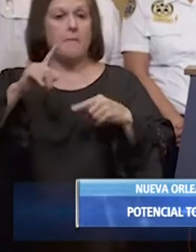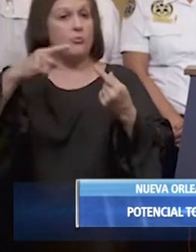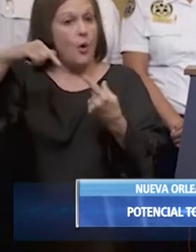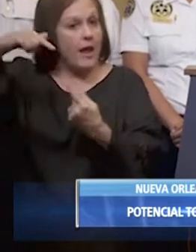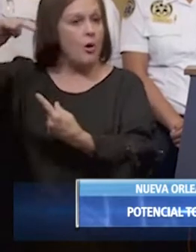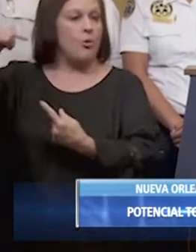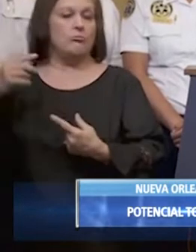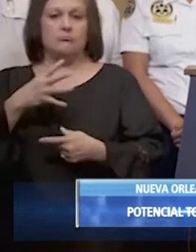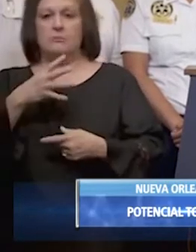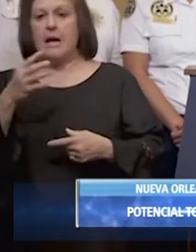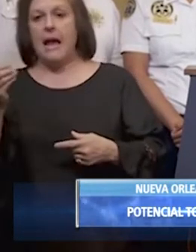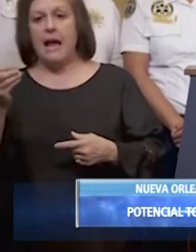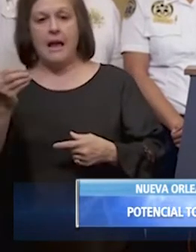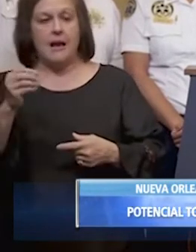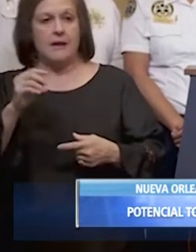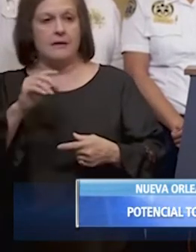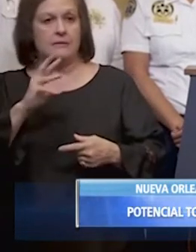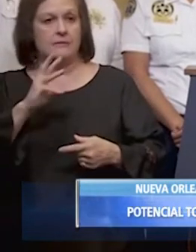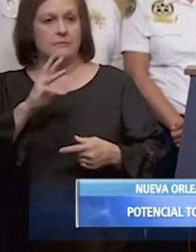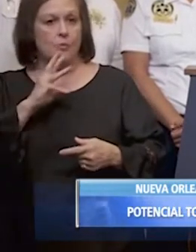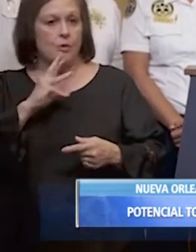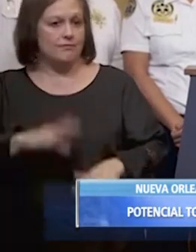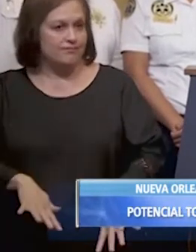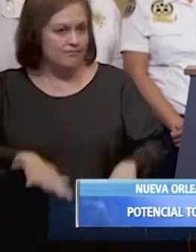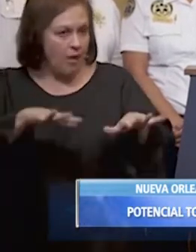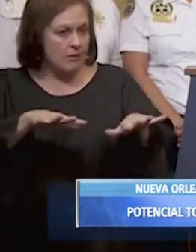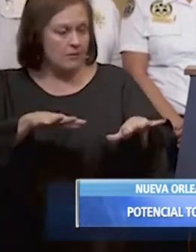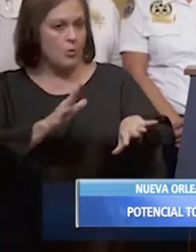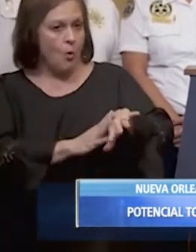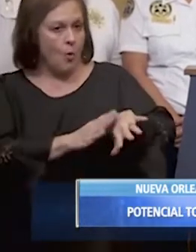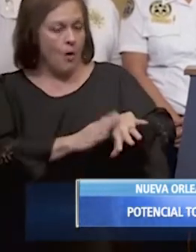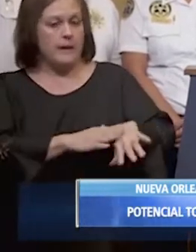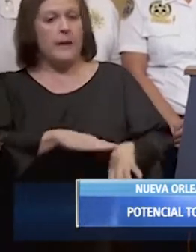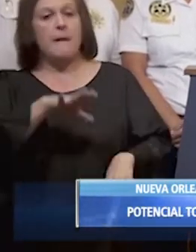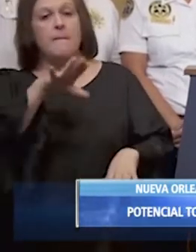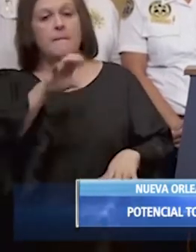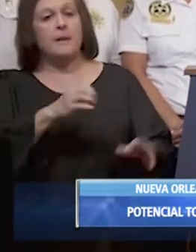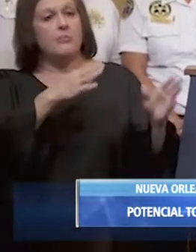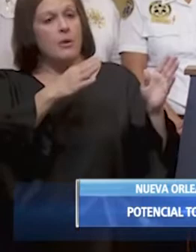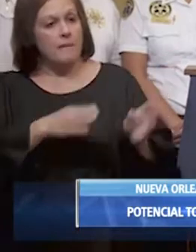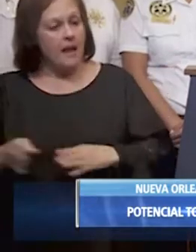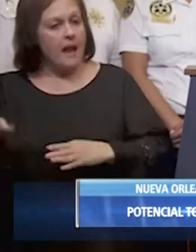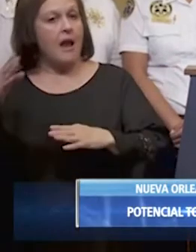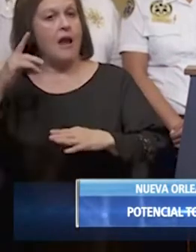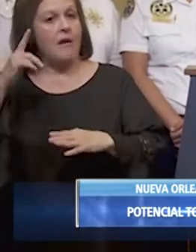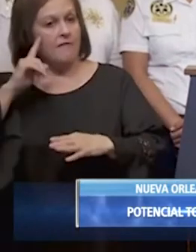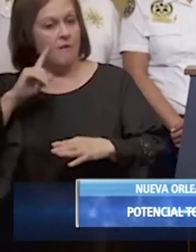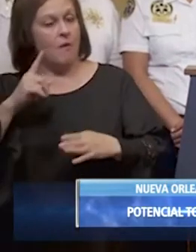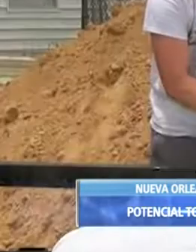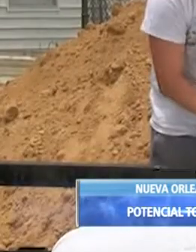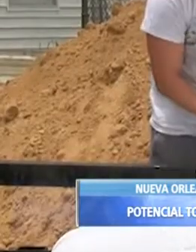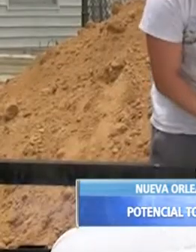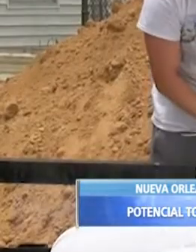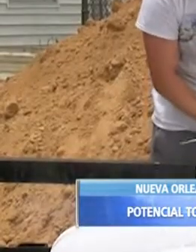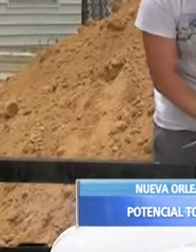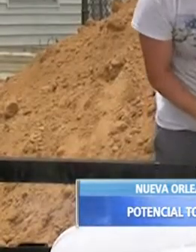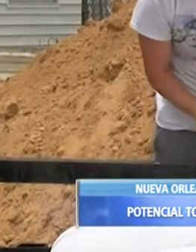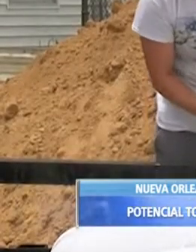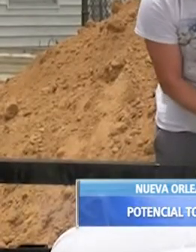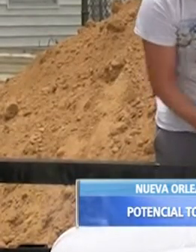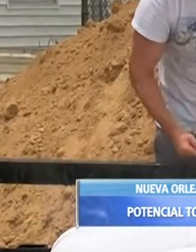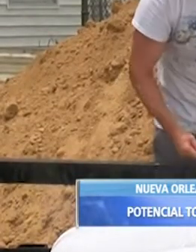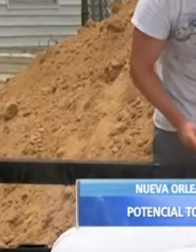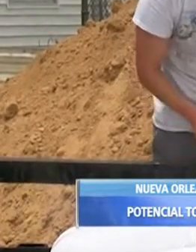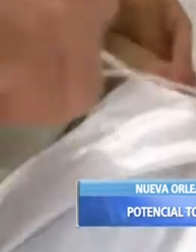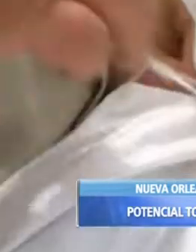y posiblemente un huracán para el viernes mississippi y texas también estaban en riesgo de lluvia torrencial los